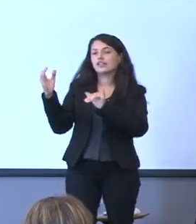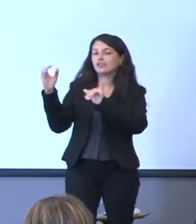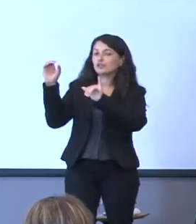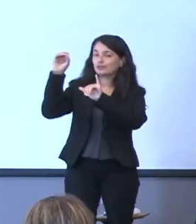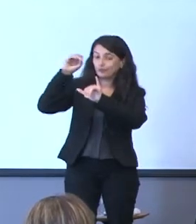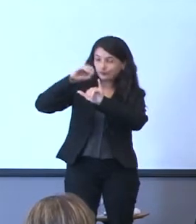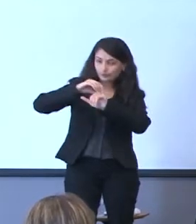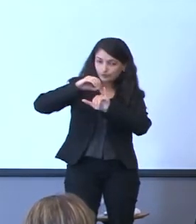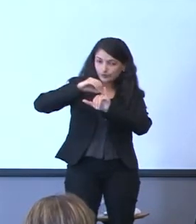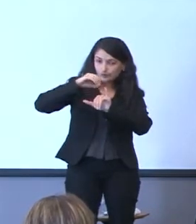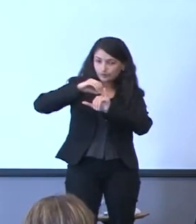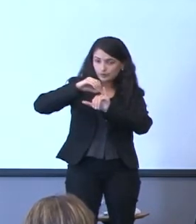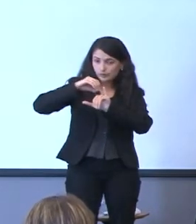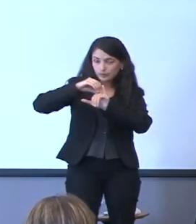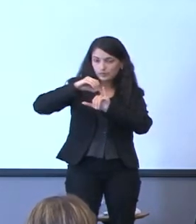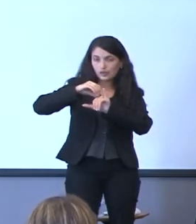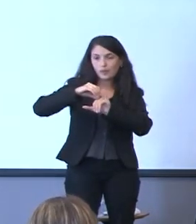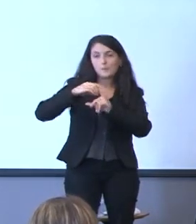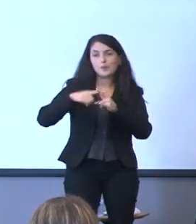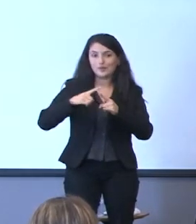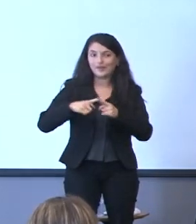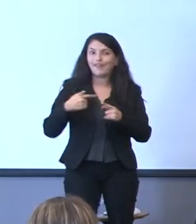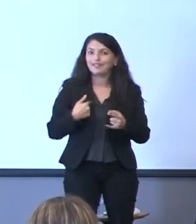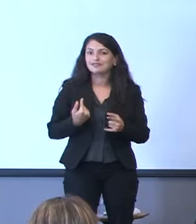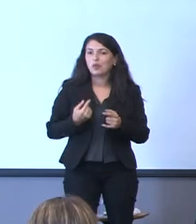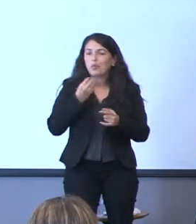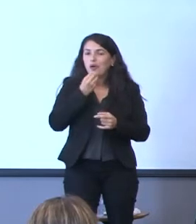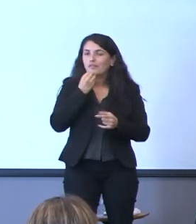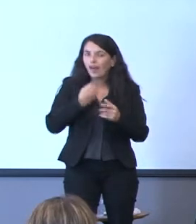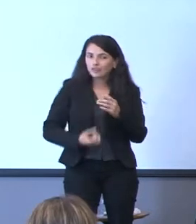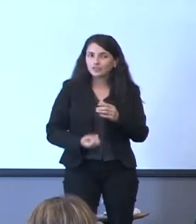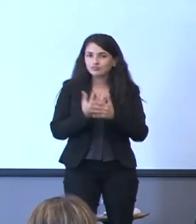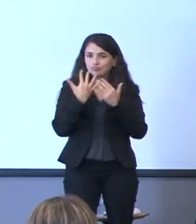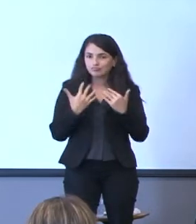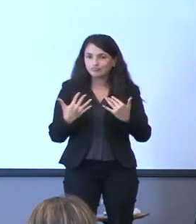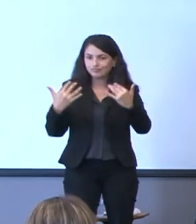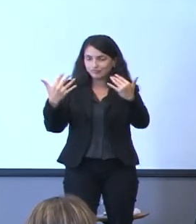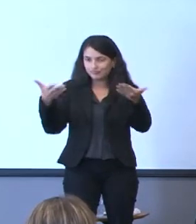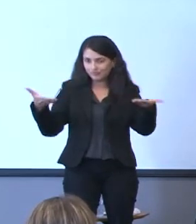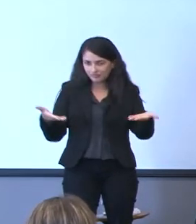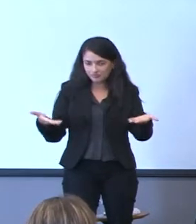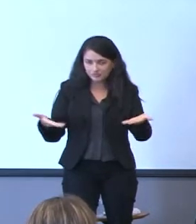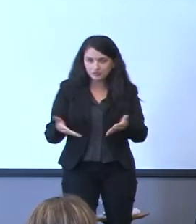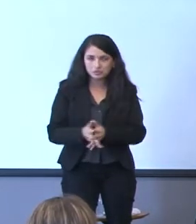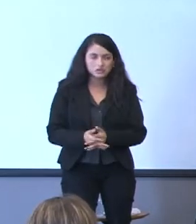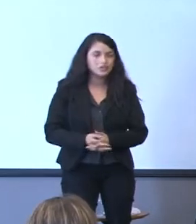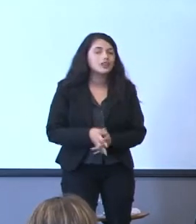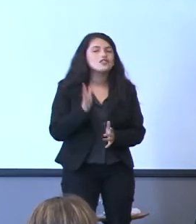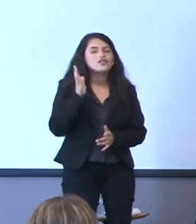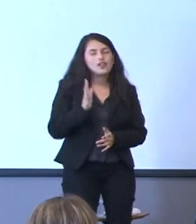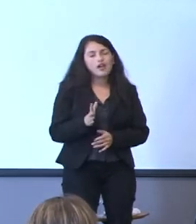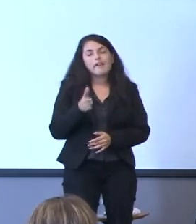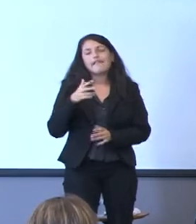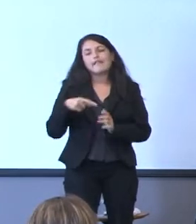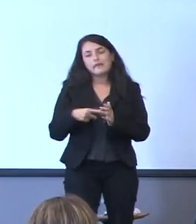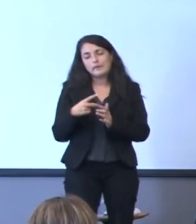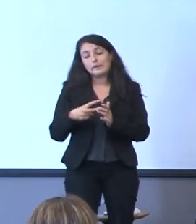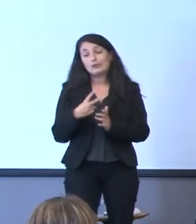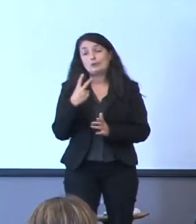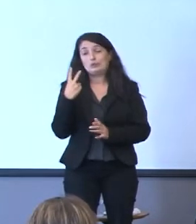Volkswagen por ter promovido esse momento entre nós, como eu já falei 2 vezes, eu